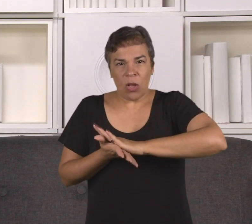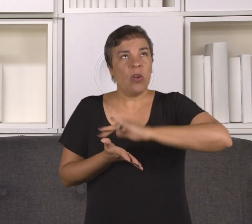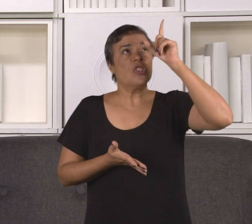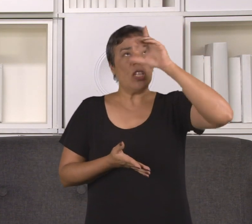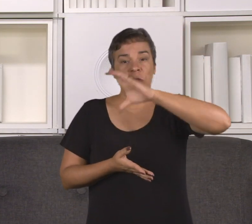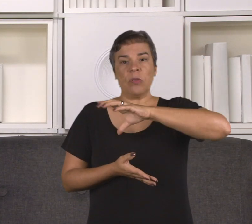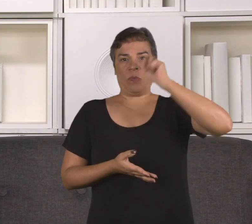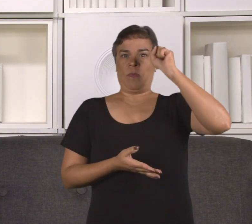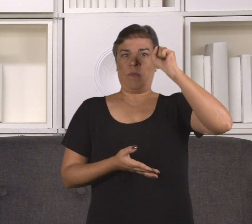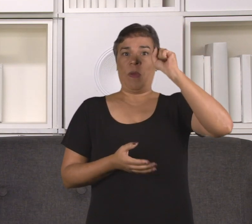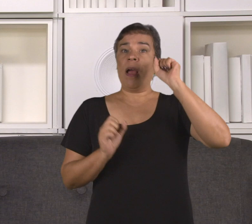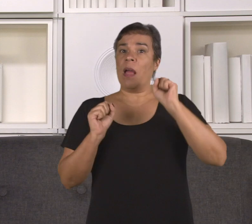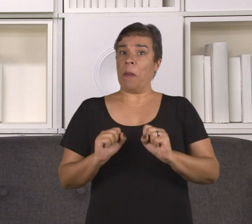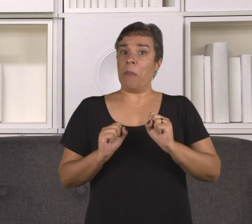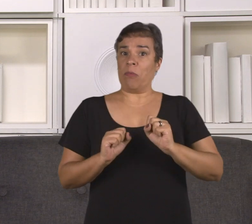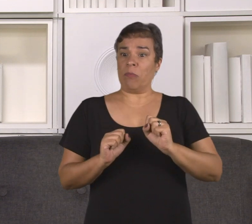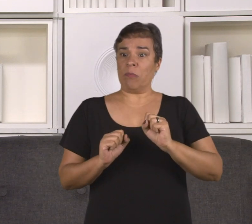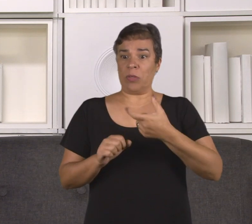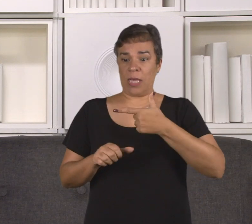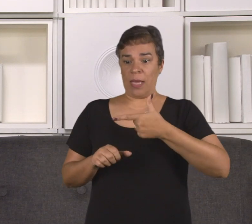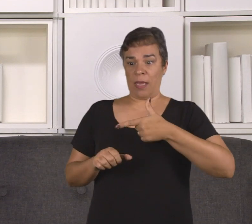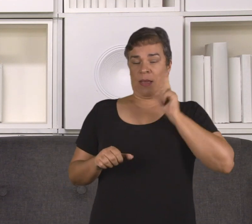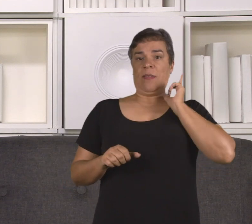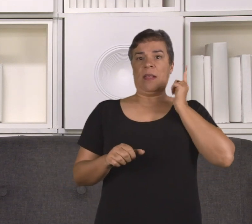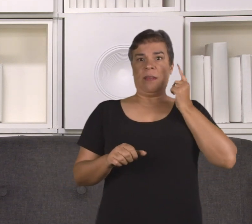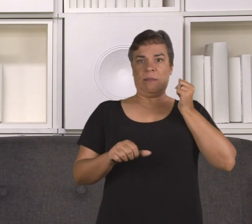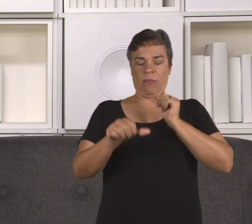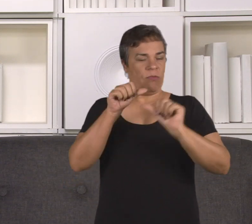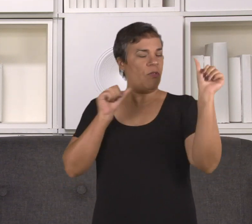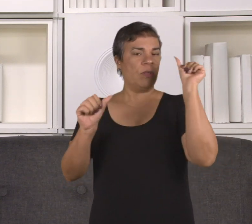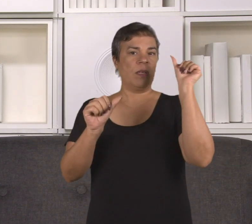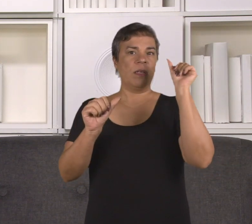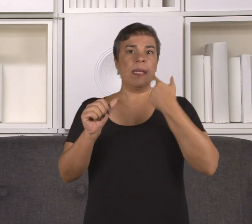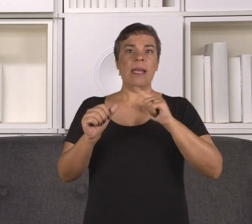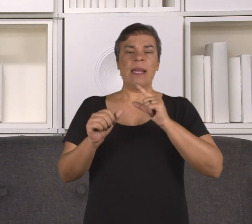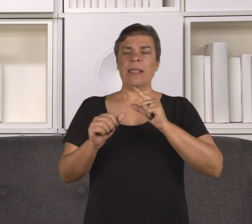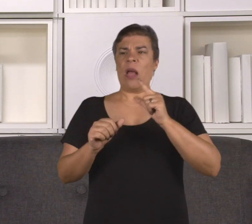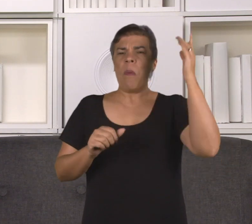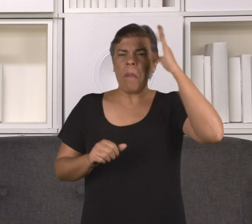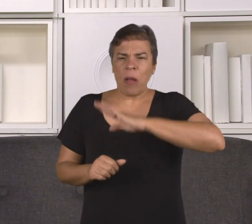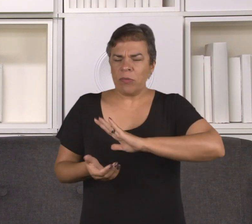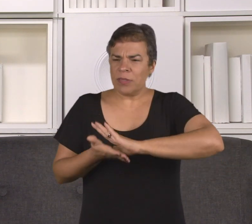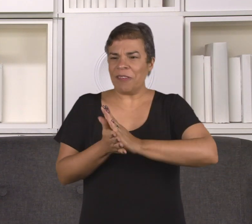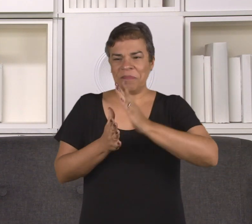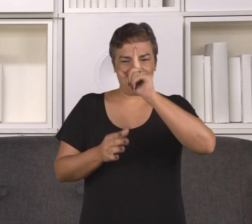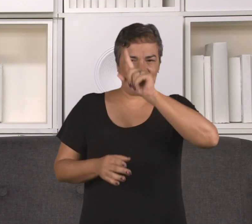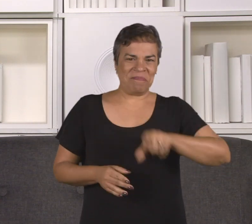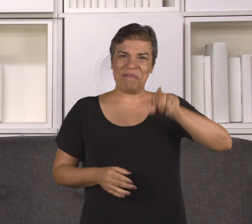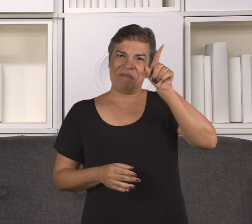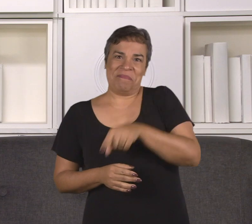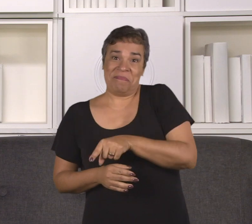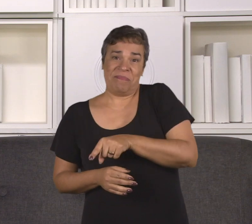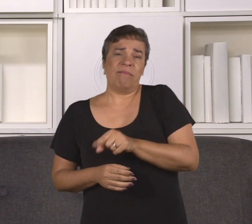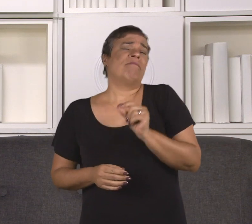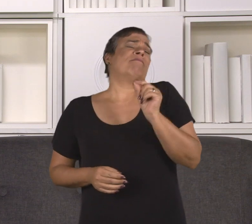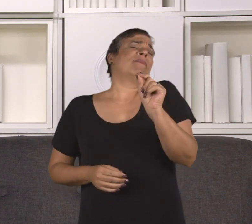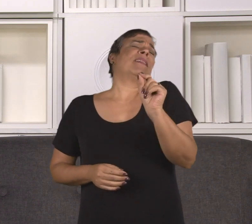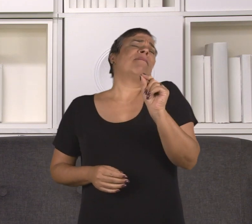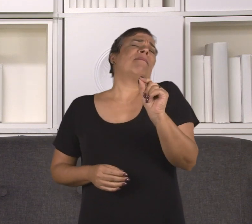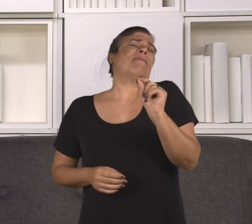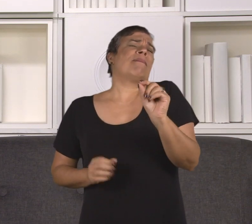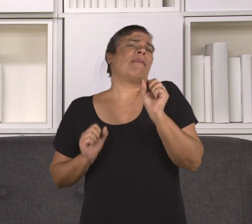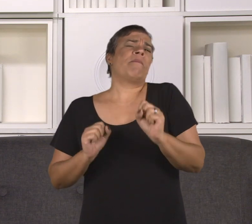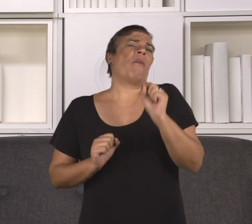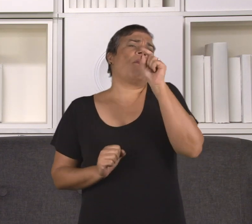maldição divina, é revogar uma maldição divina, é dizer, olha, maldição cancelada. Agora, quem pode cancelar